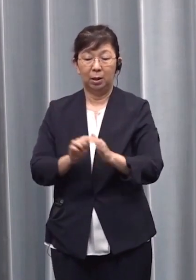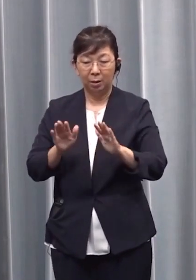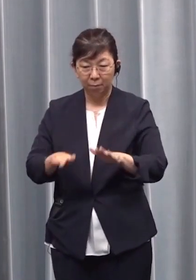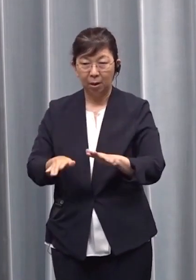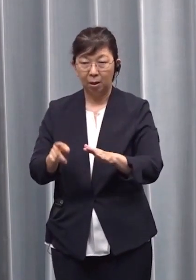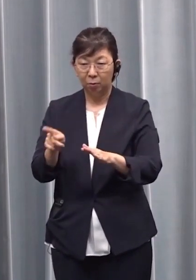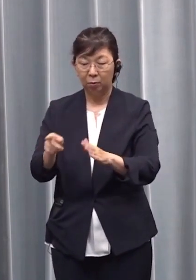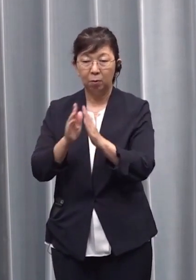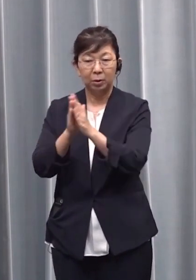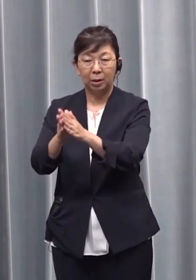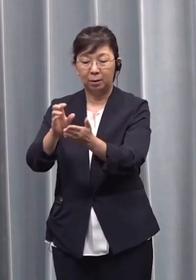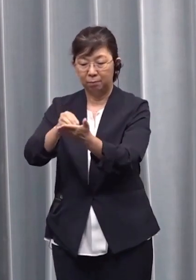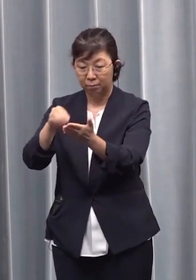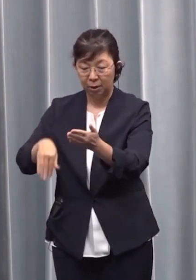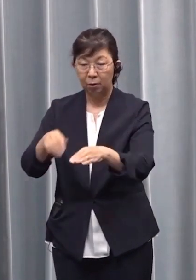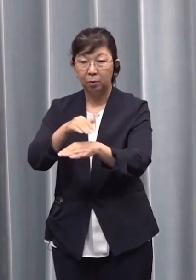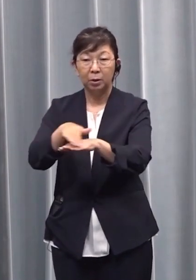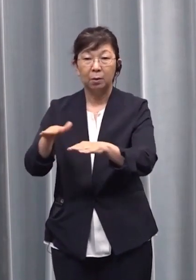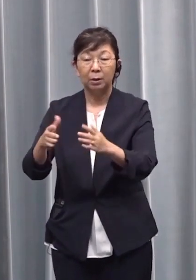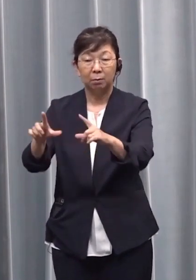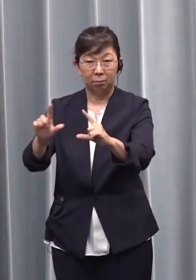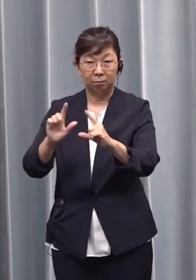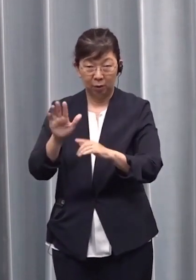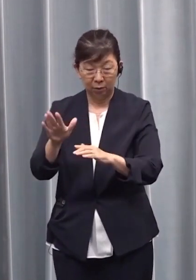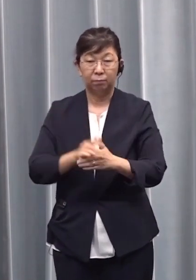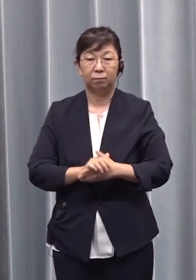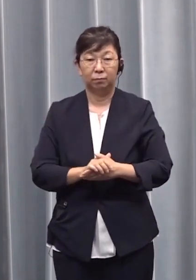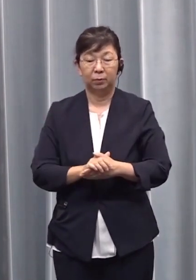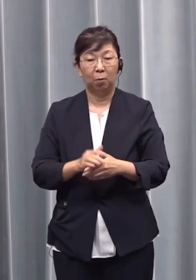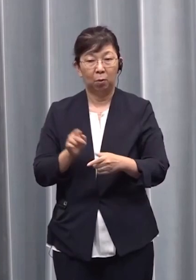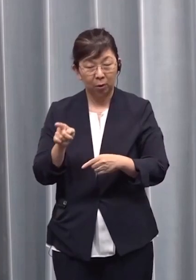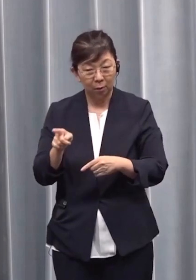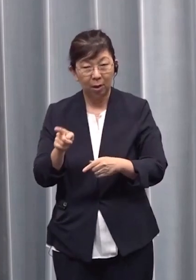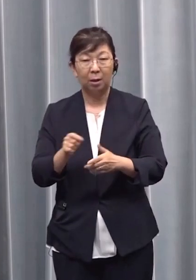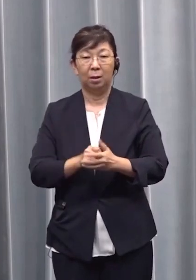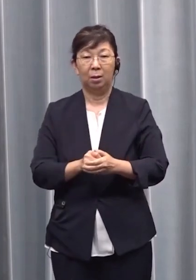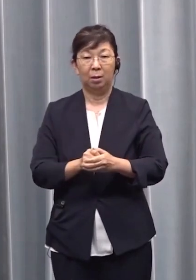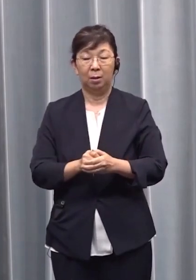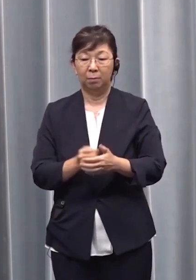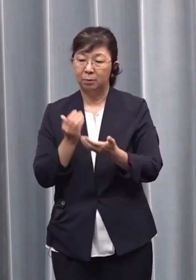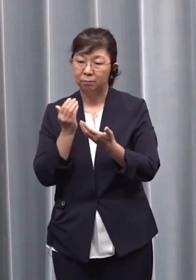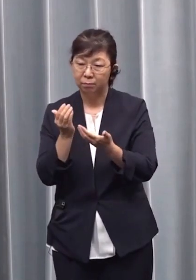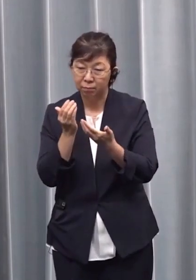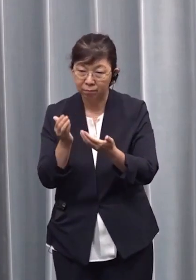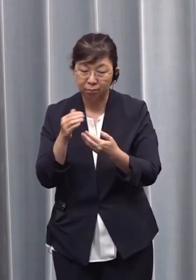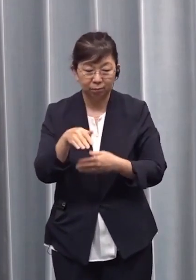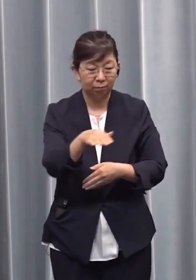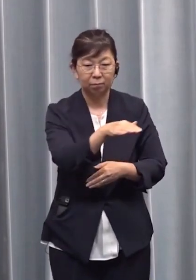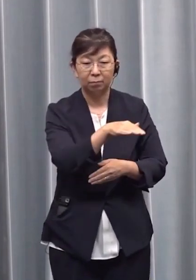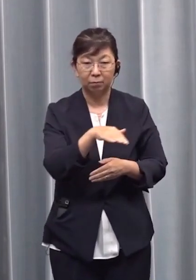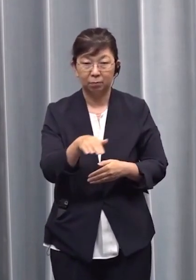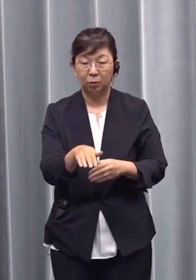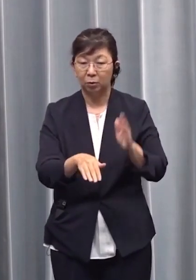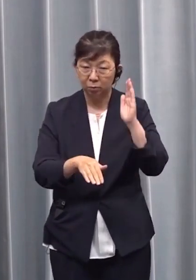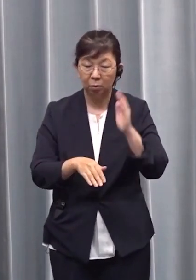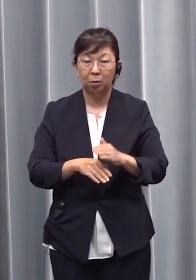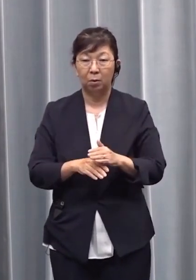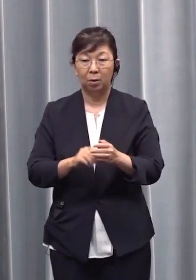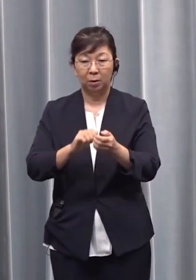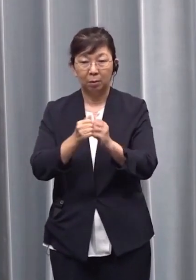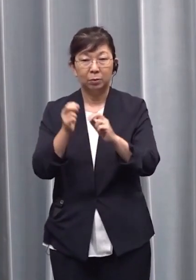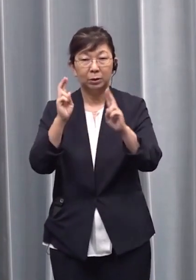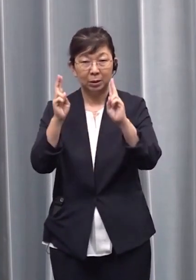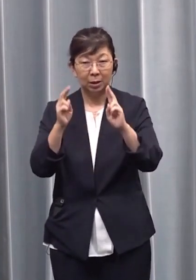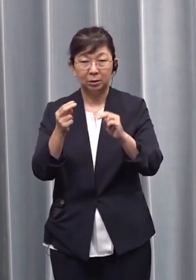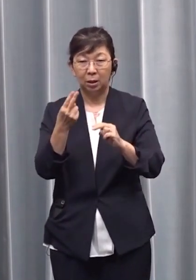これを解除する予定がないと発表しております。ただ一部これ取材している方たちによりますと、株式会社